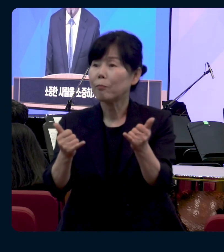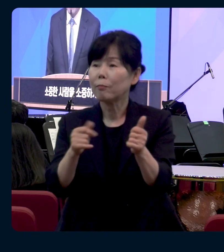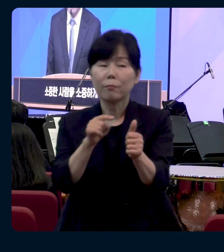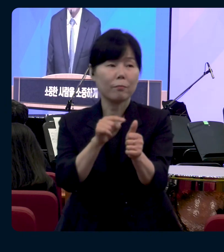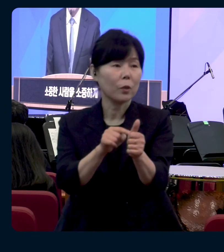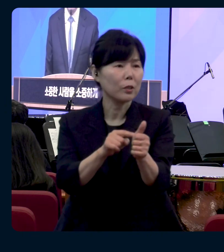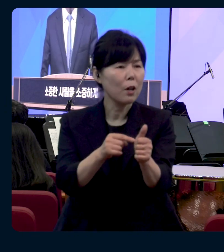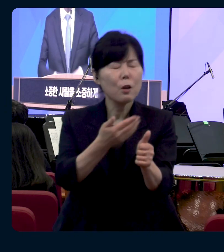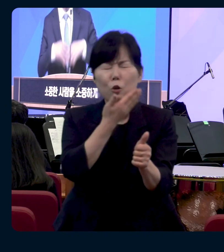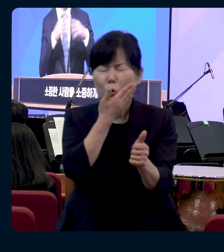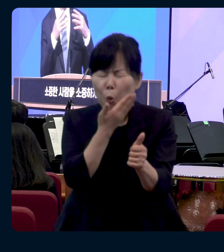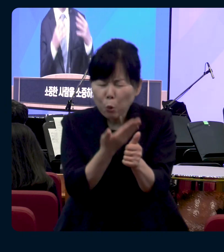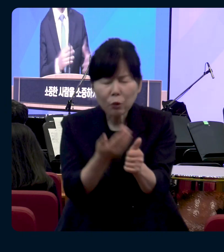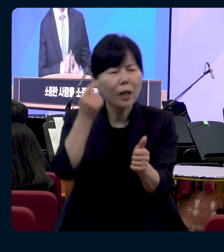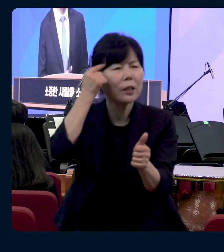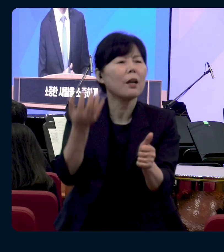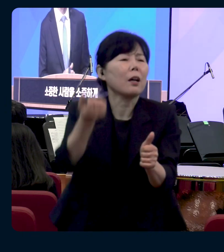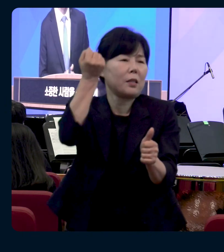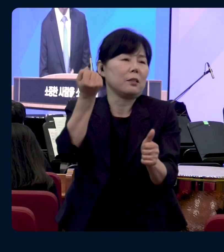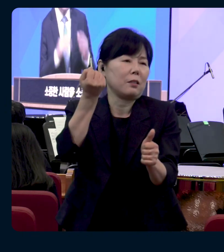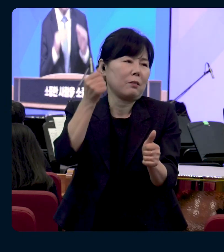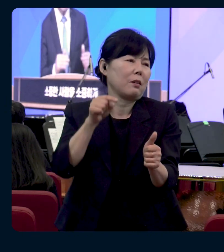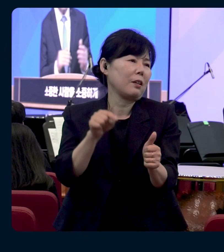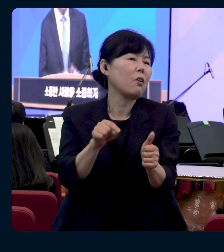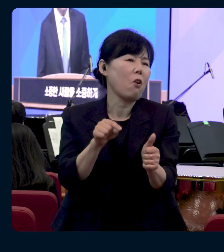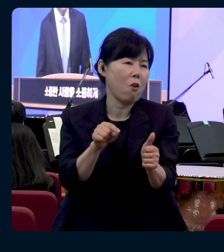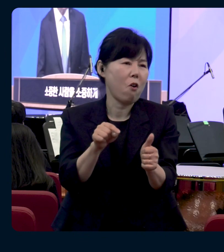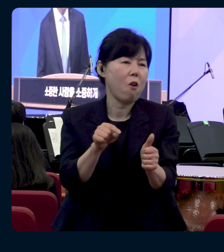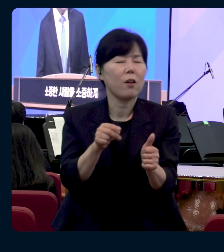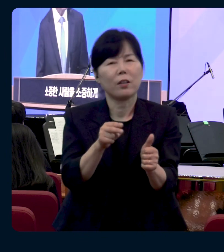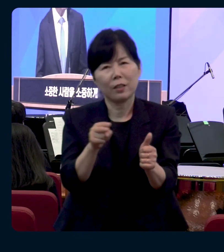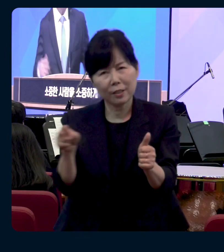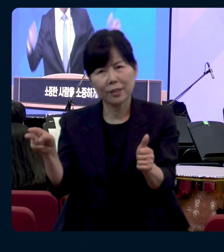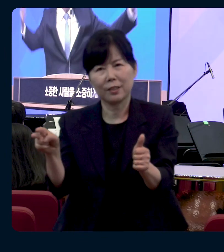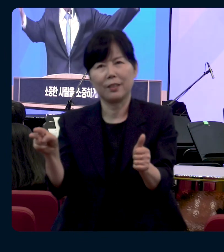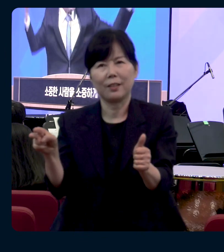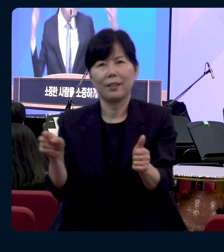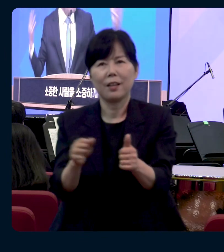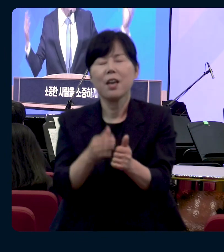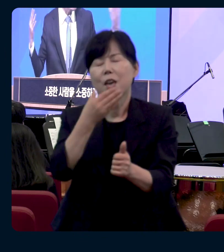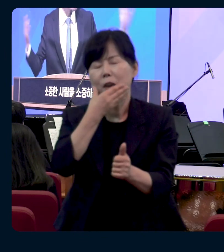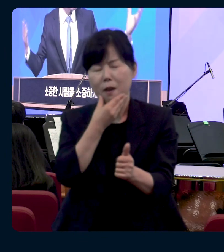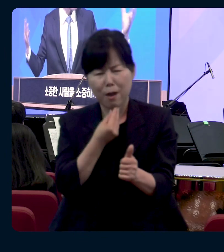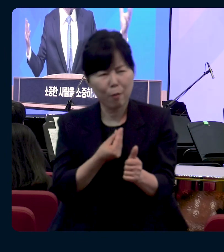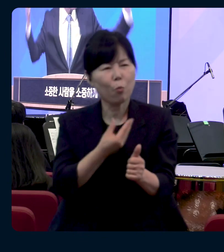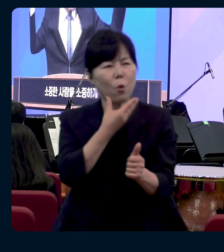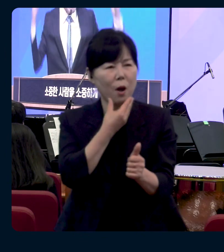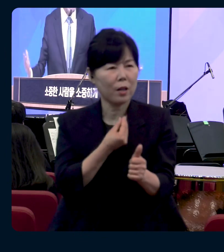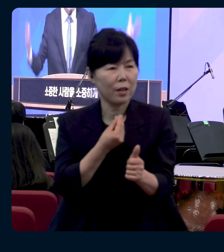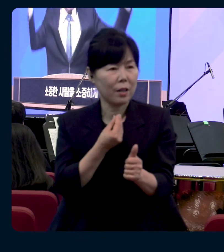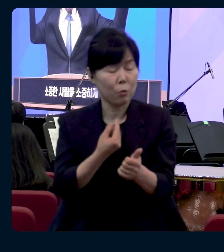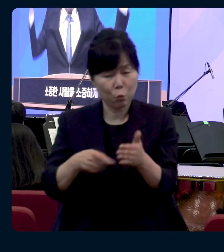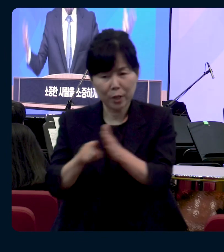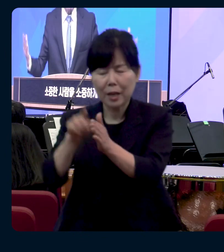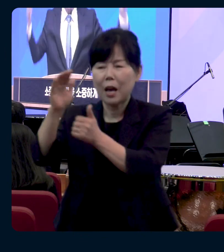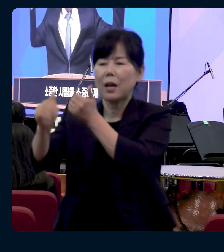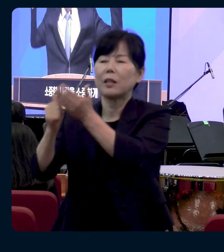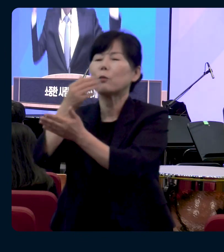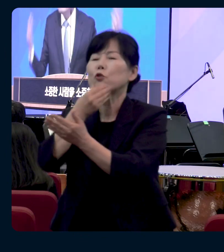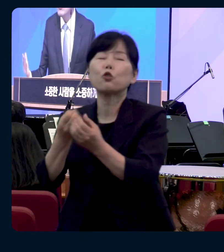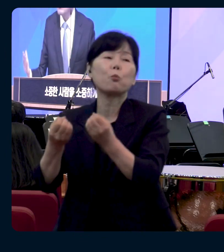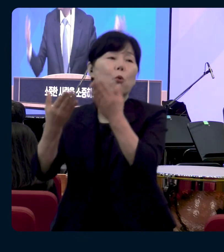소중하게 그렇게 대하는 그것이 바로 우리를 행복하게 하려고 하신 하나님의 그